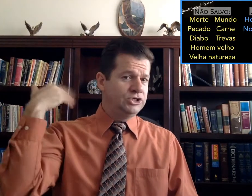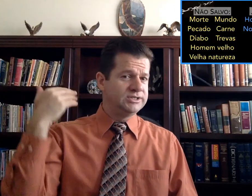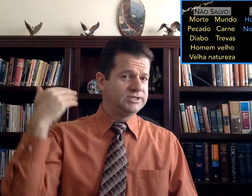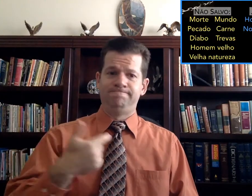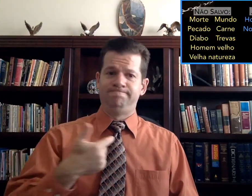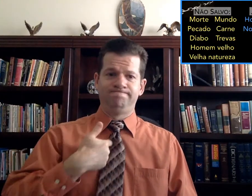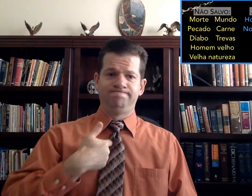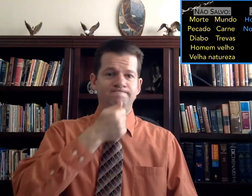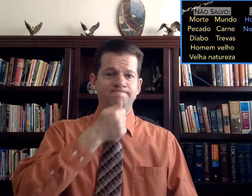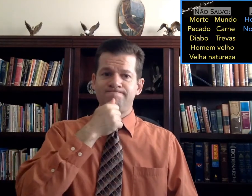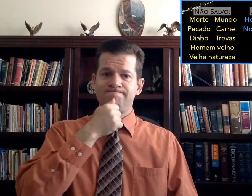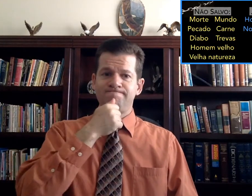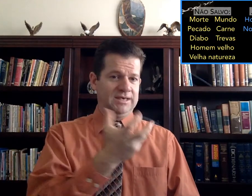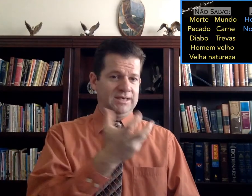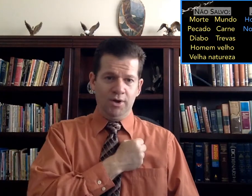antes que eu não